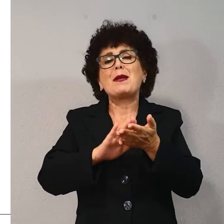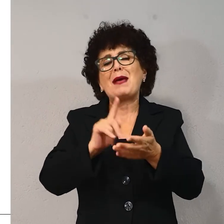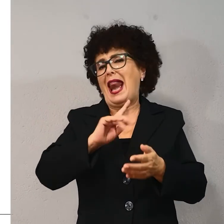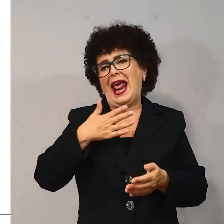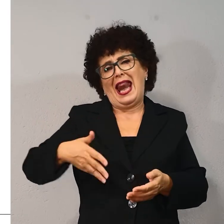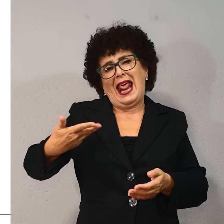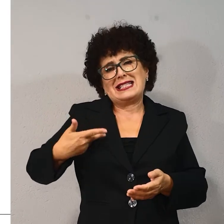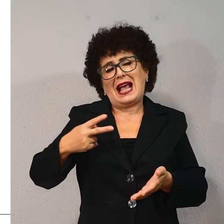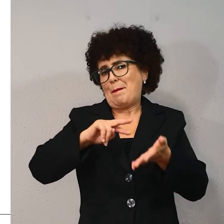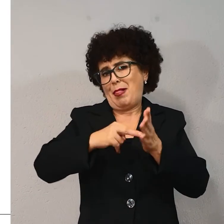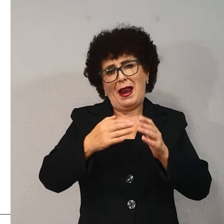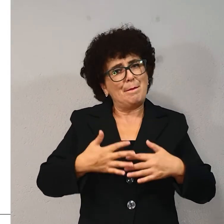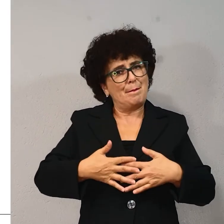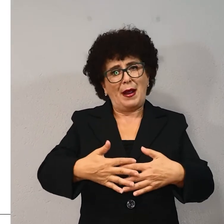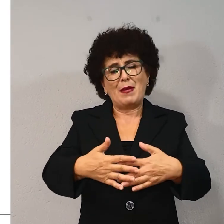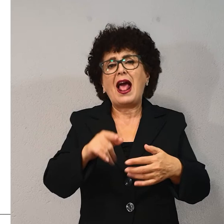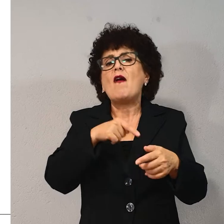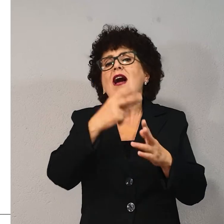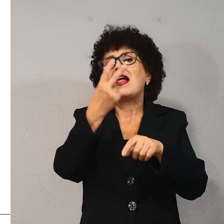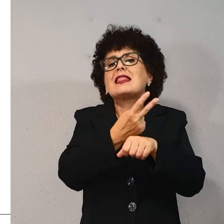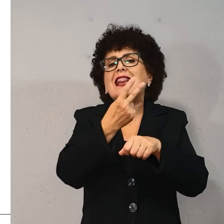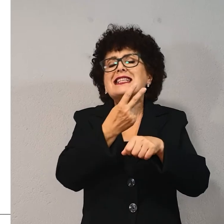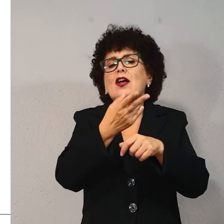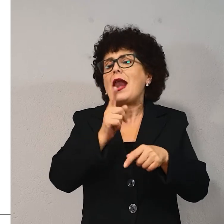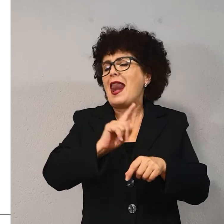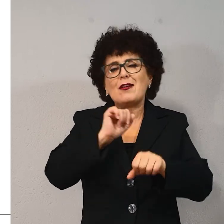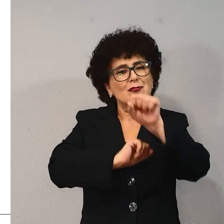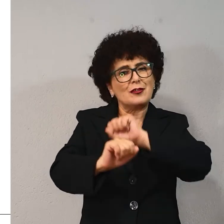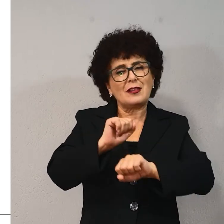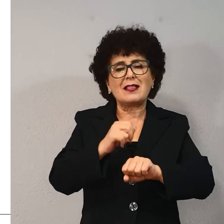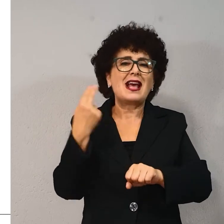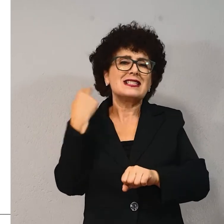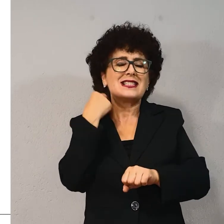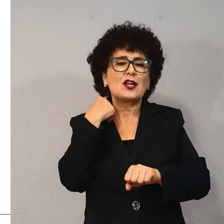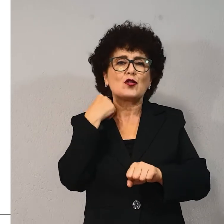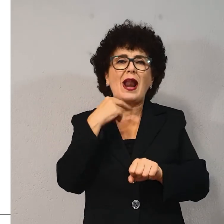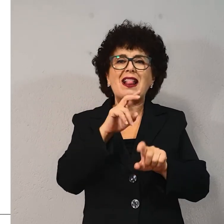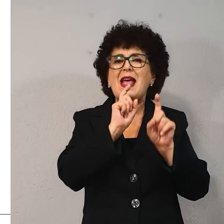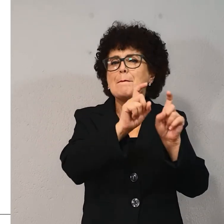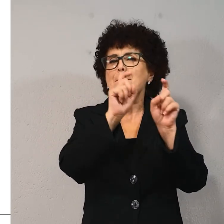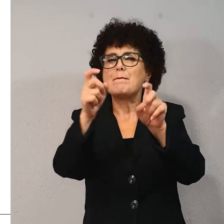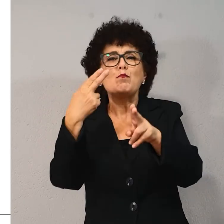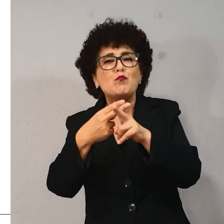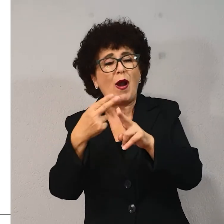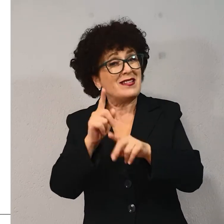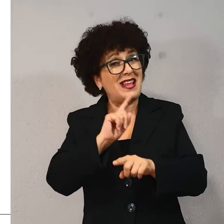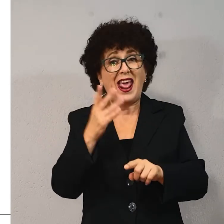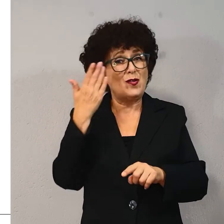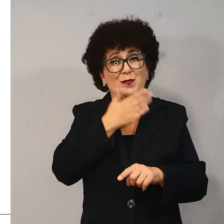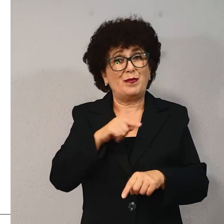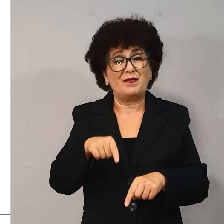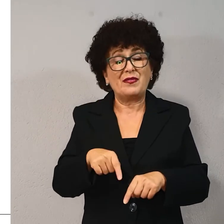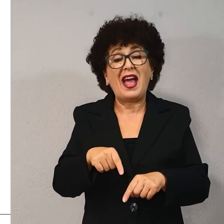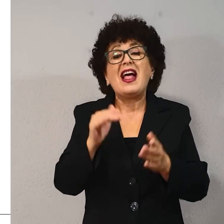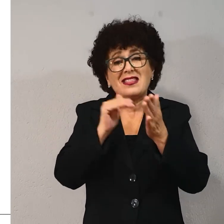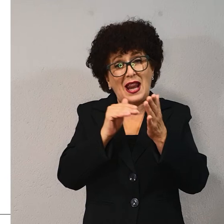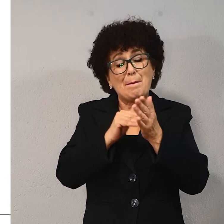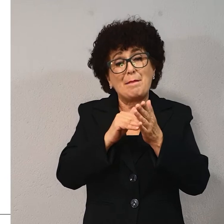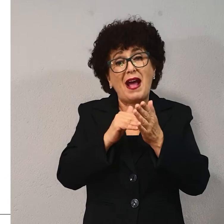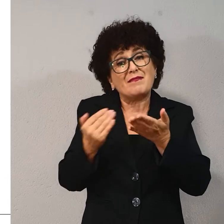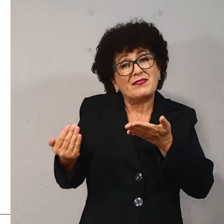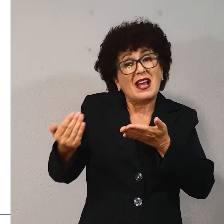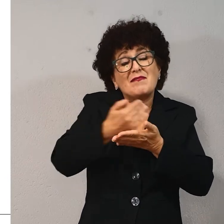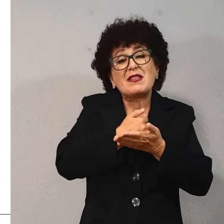бременост. Традиционалните методи не штитат од сексуално преносливите инфекции. Токму поради тоа би требало да се